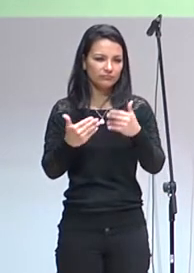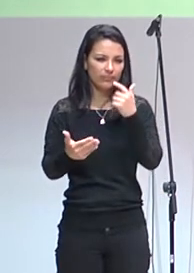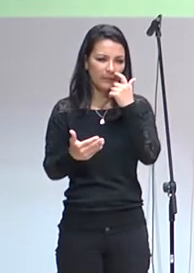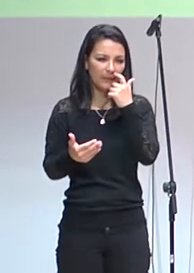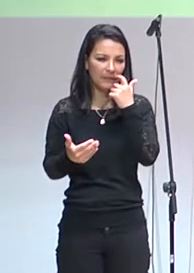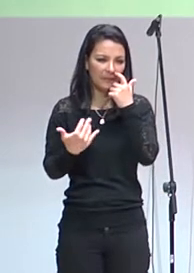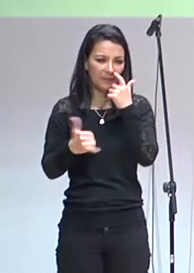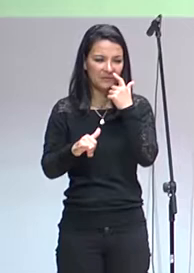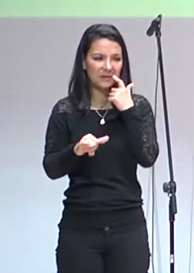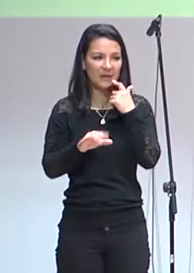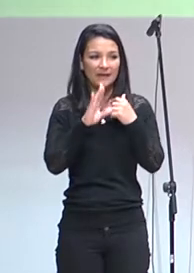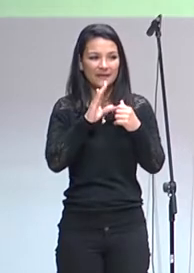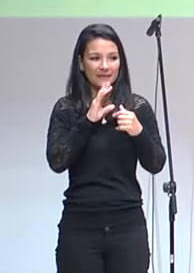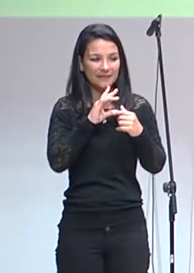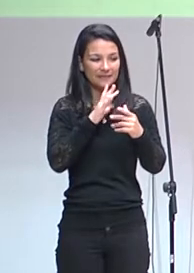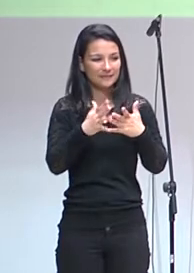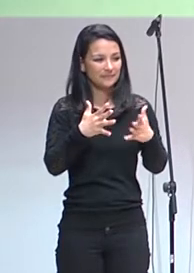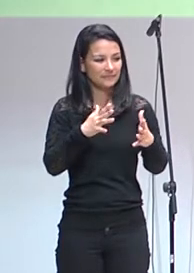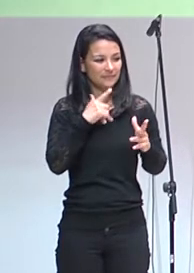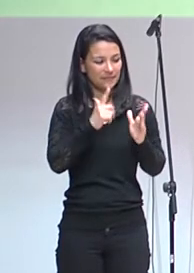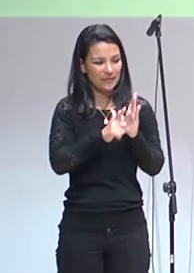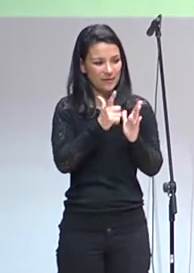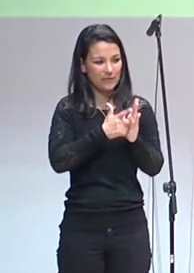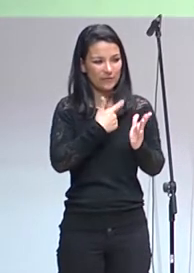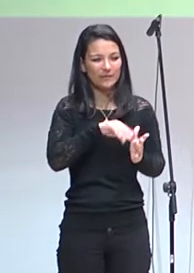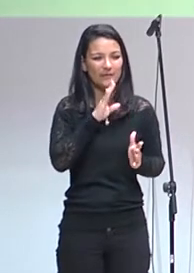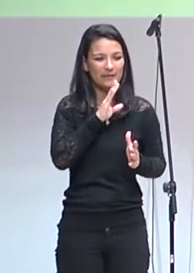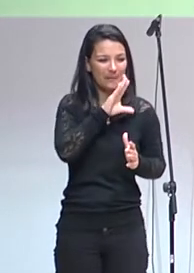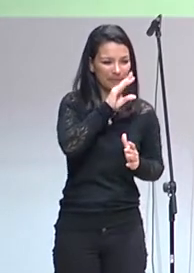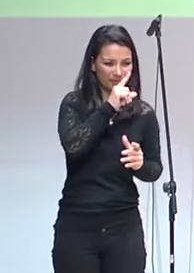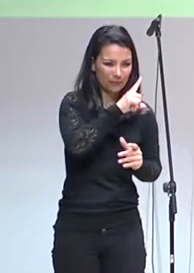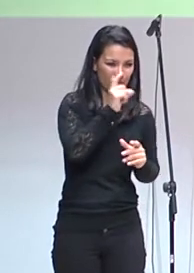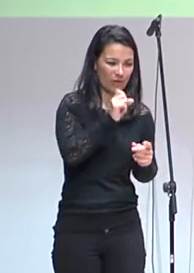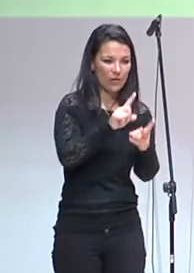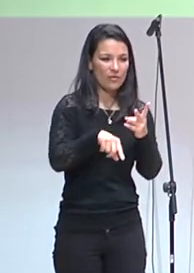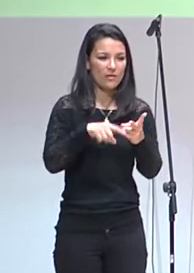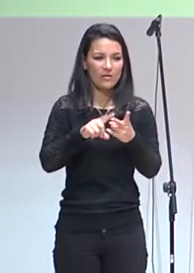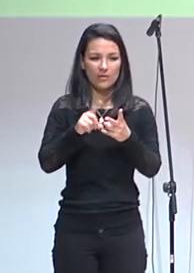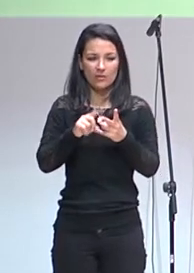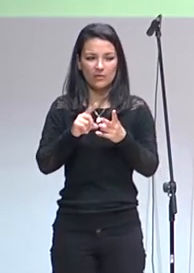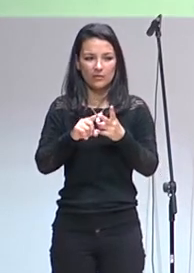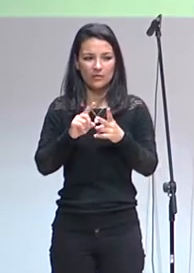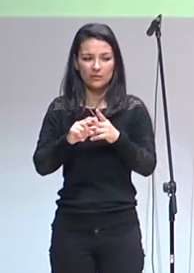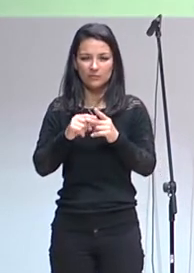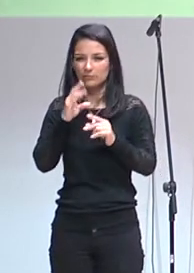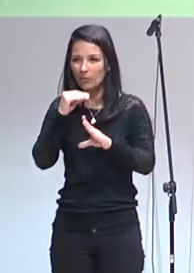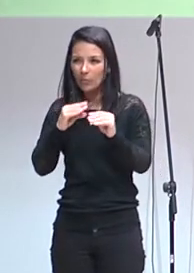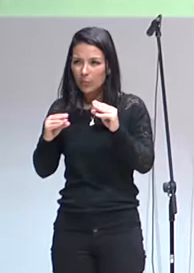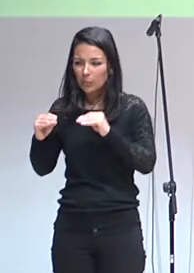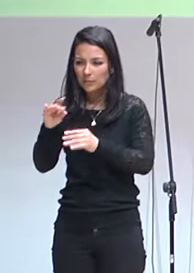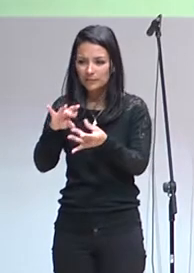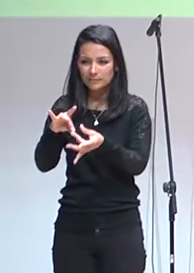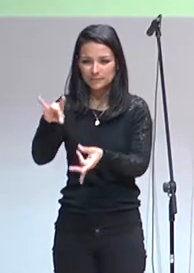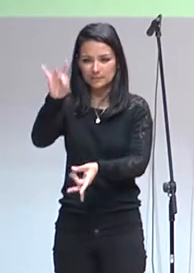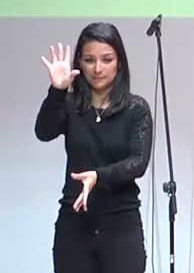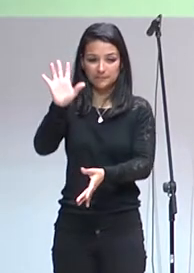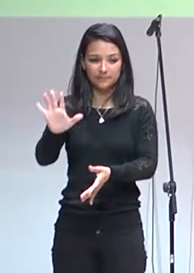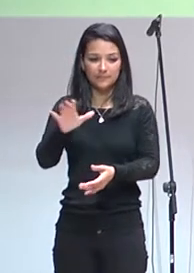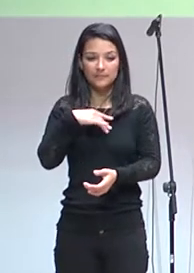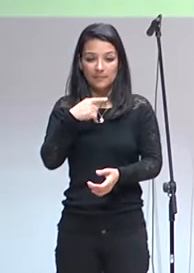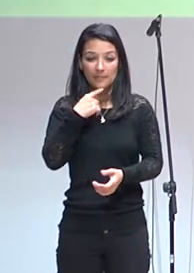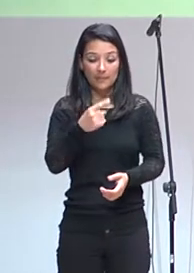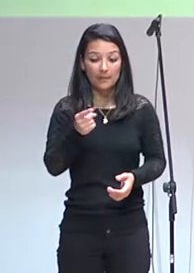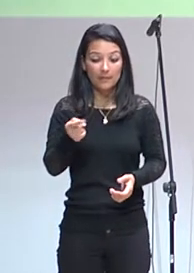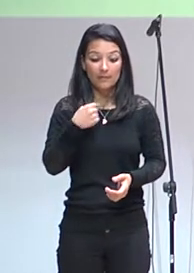es El Patito Feo y luego El Murmullo de los Fantasmas, ¿no? Cuando él dice que los niños nuestros y de